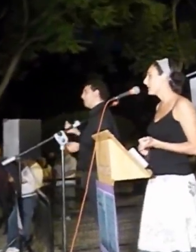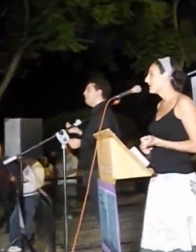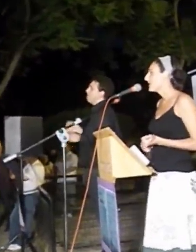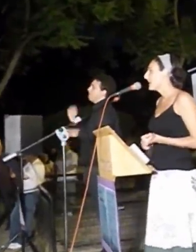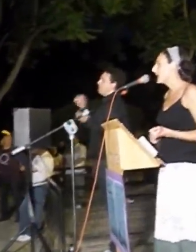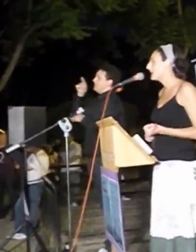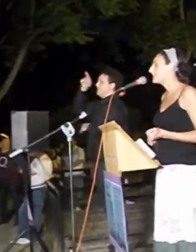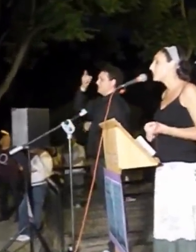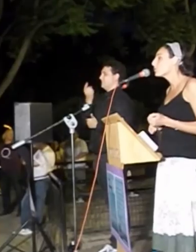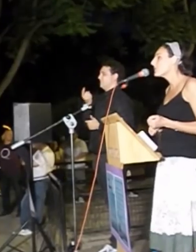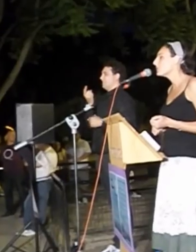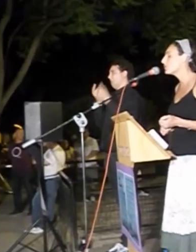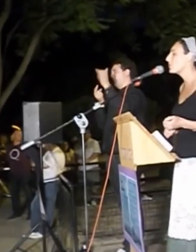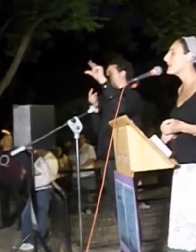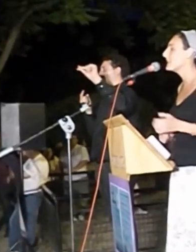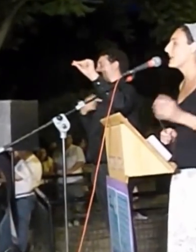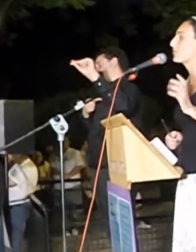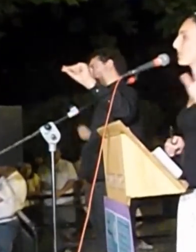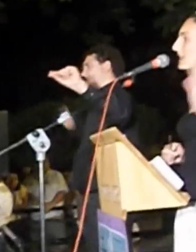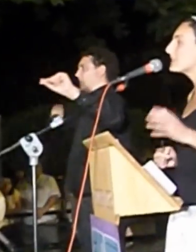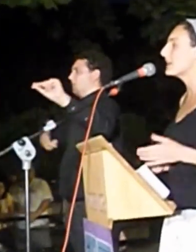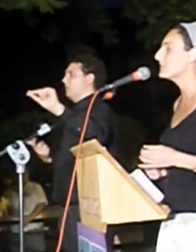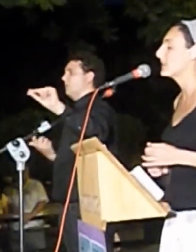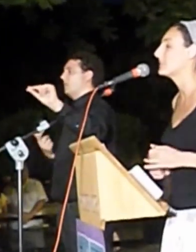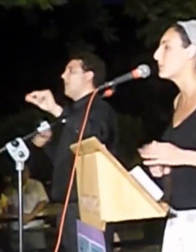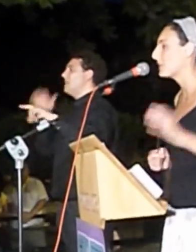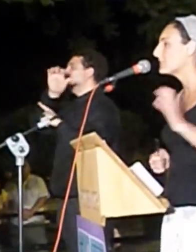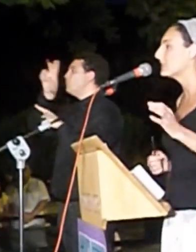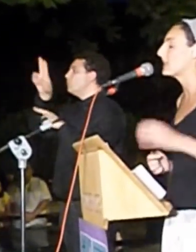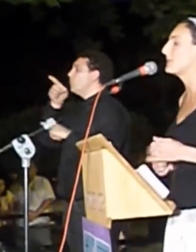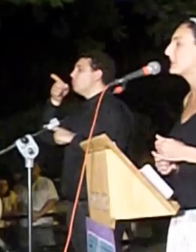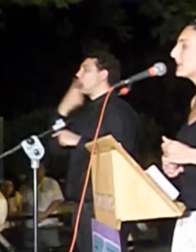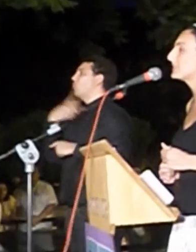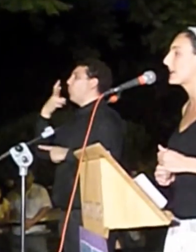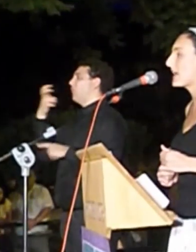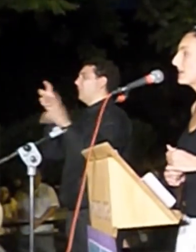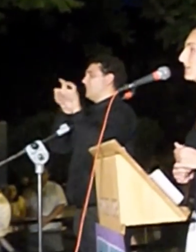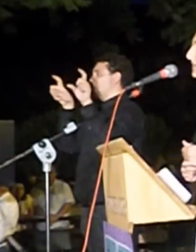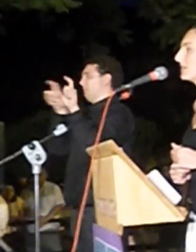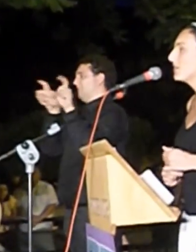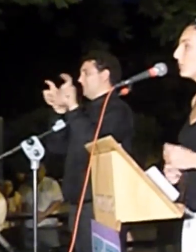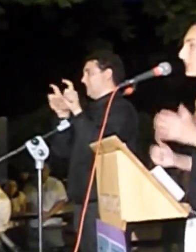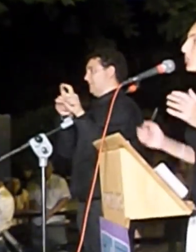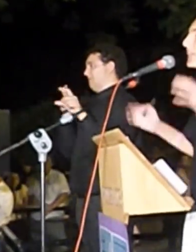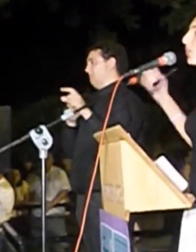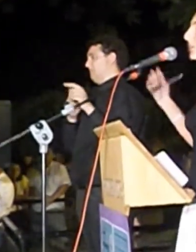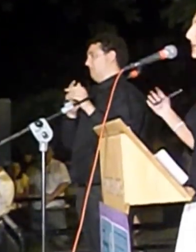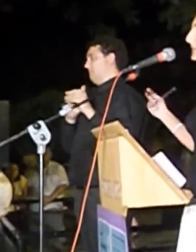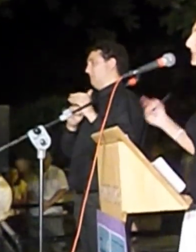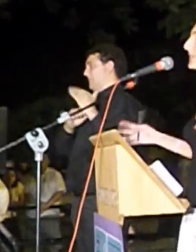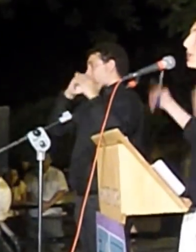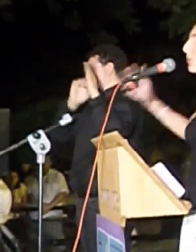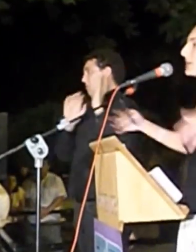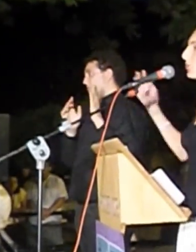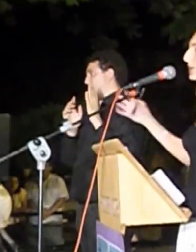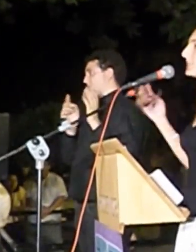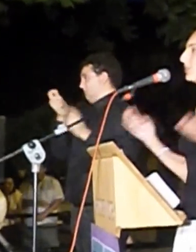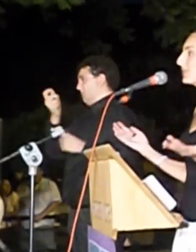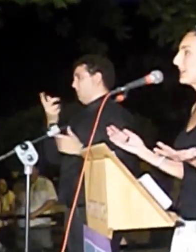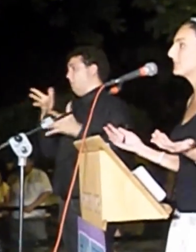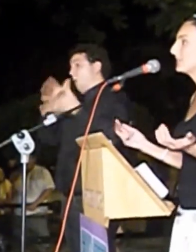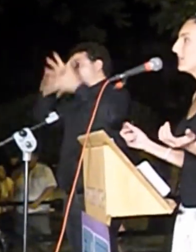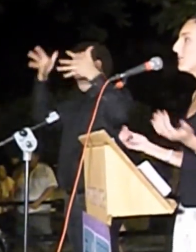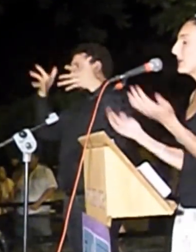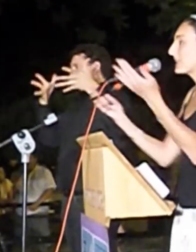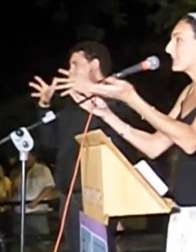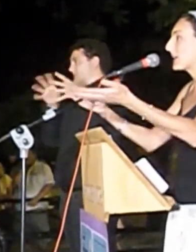estadounidense en Estados Unidos no llegan ni a 200 las empresas alimentarias que hay Porque son enormes y se van comiendo unas